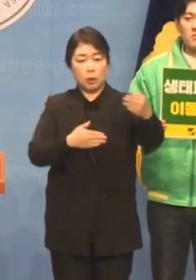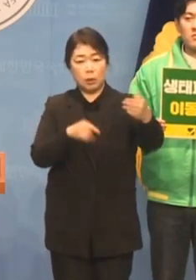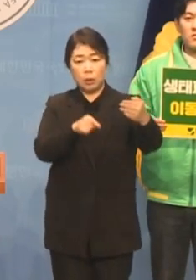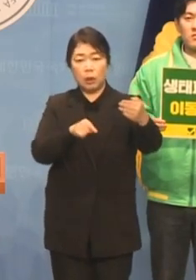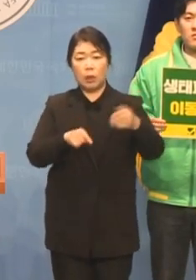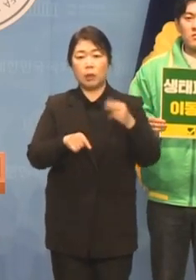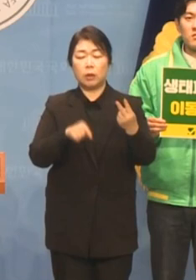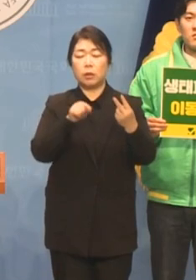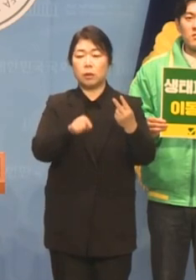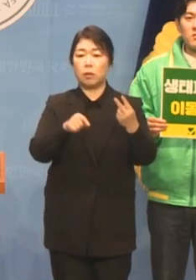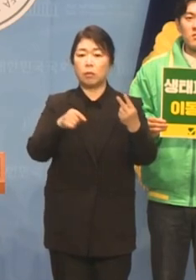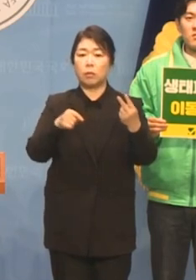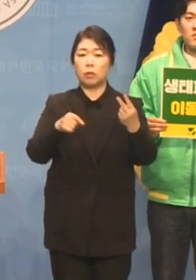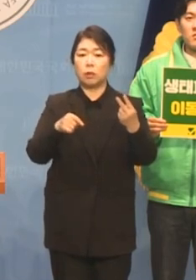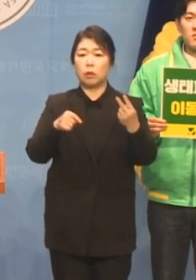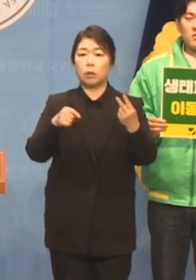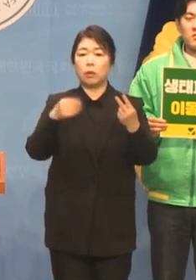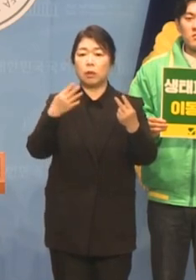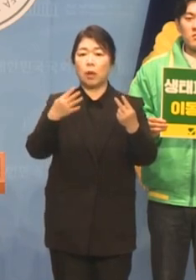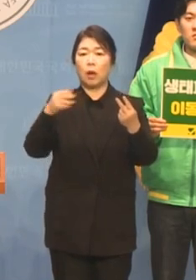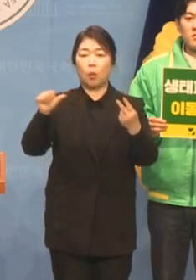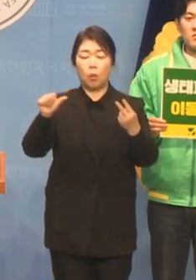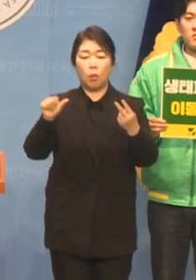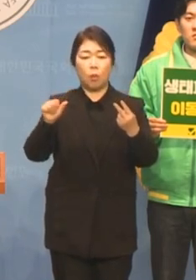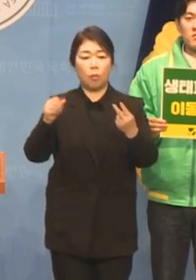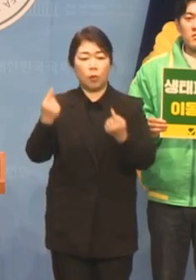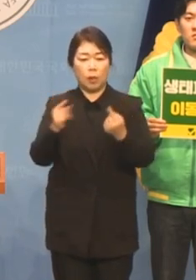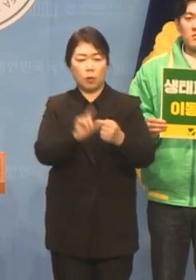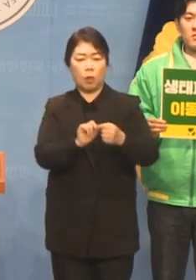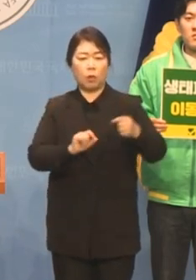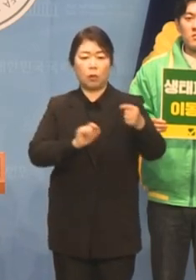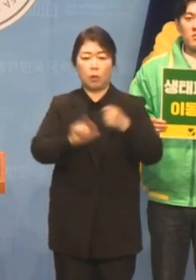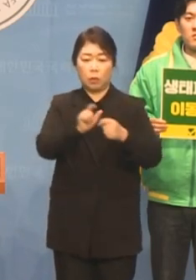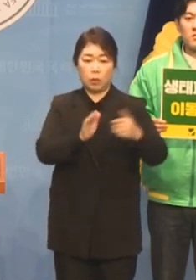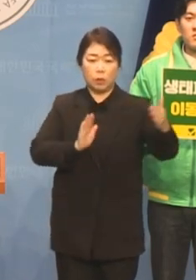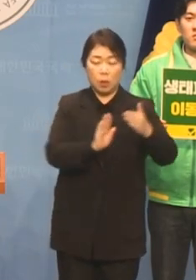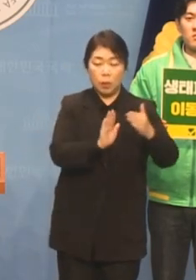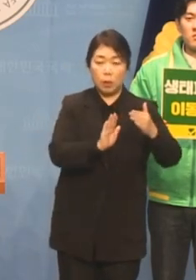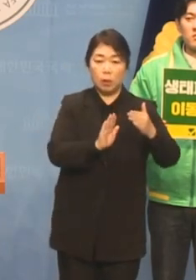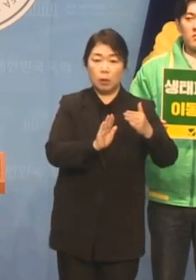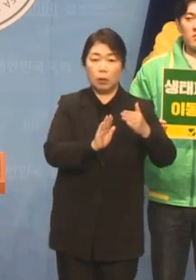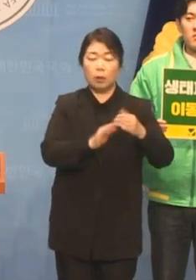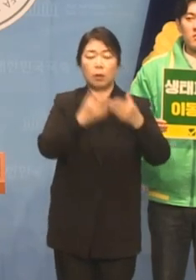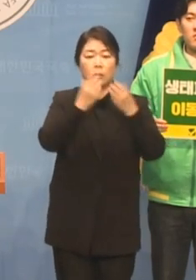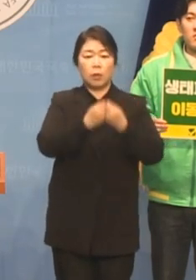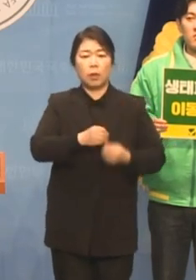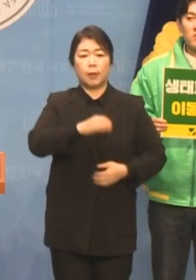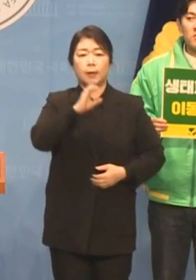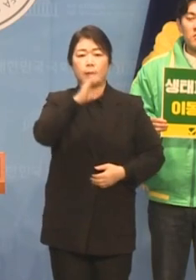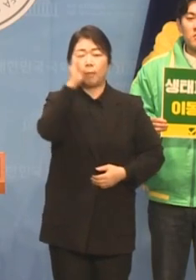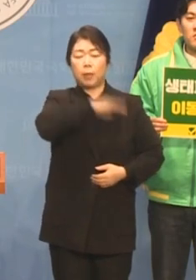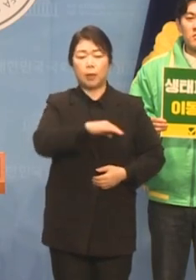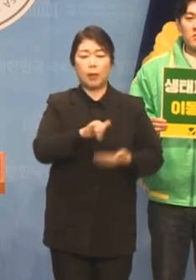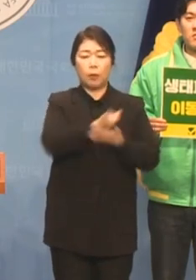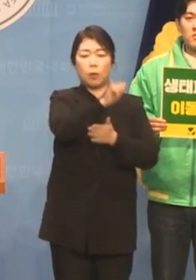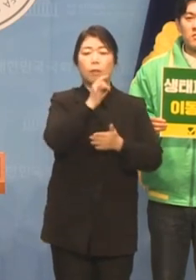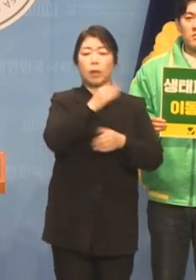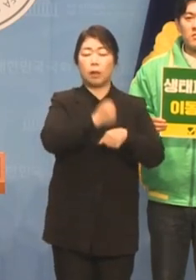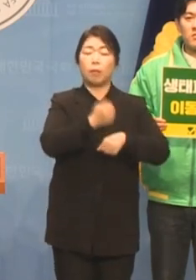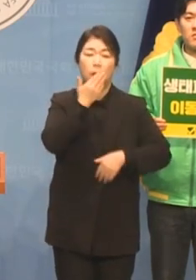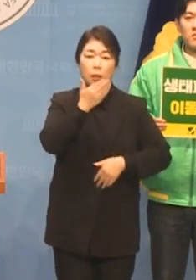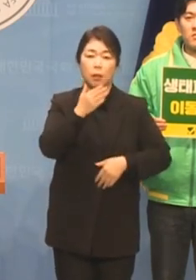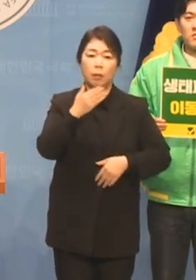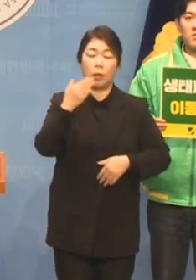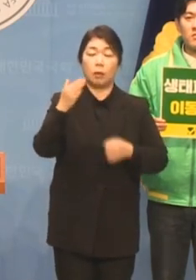2. 2745 m 보다도 짧습니다 급 항공기만 취향 가능하여 동남아